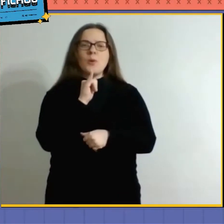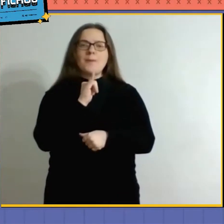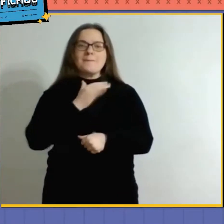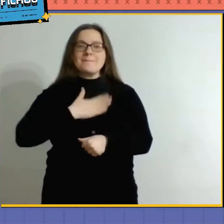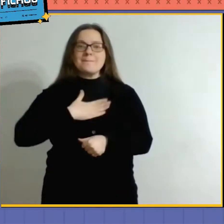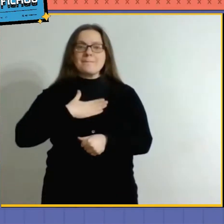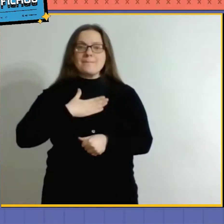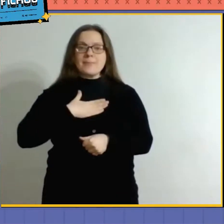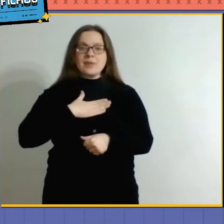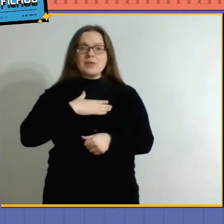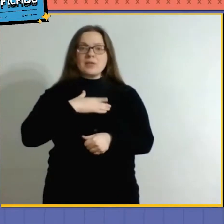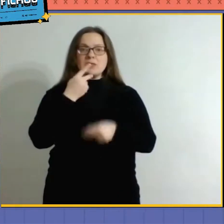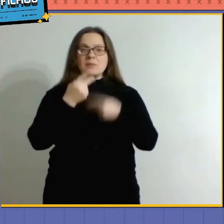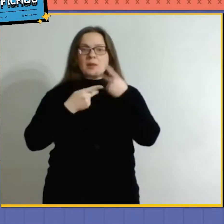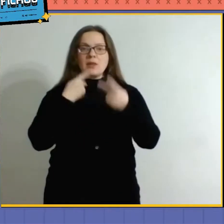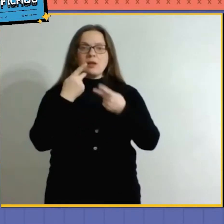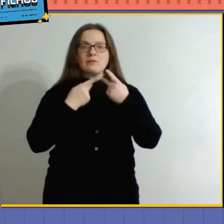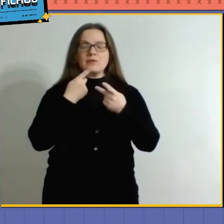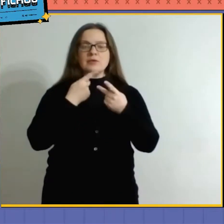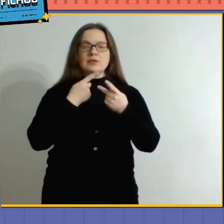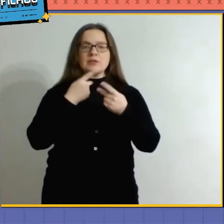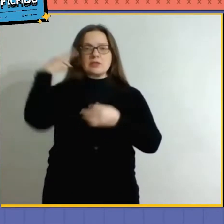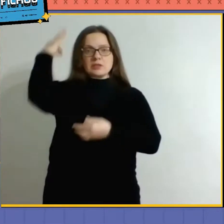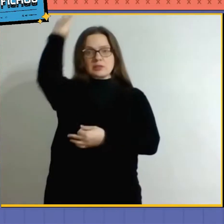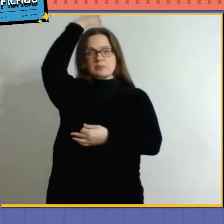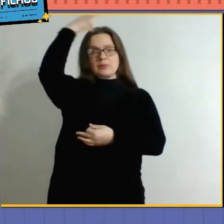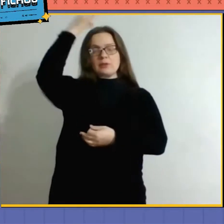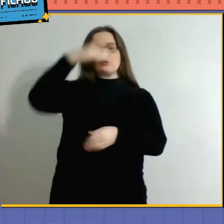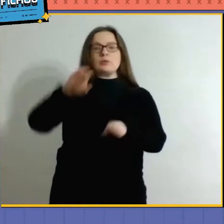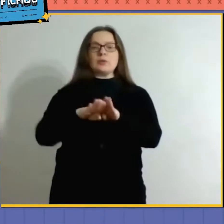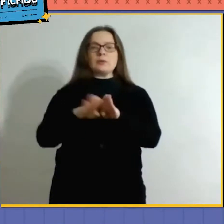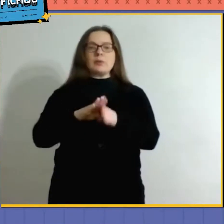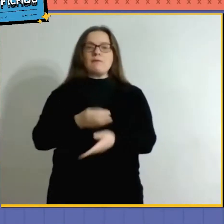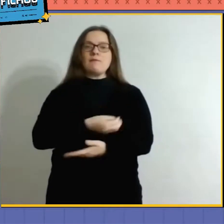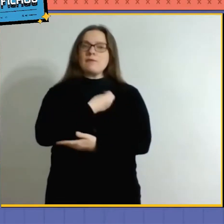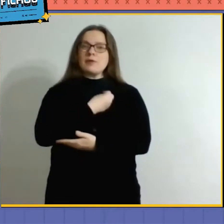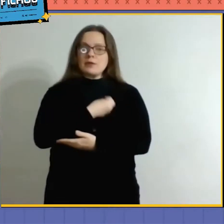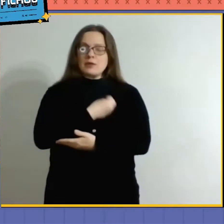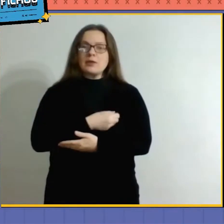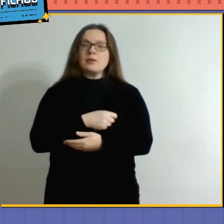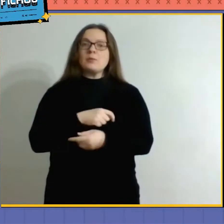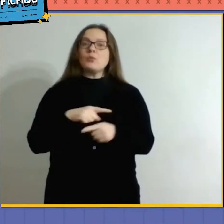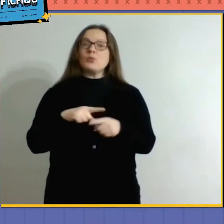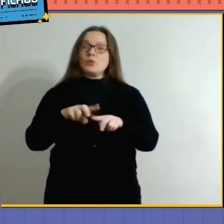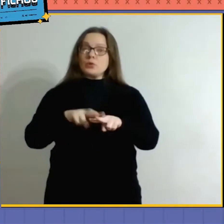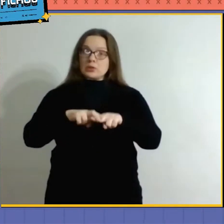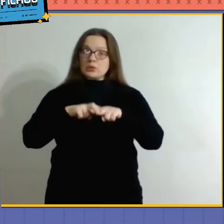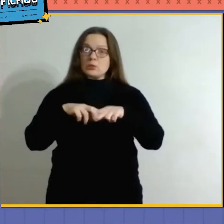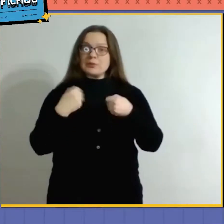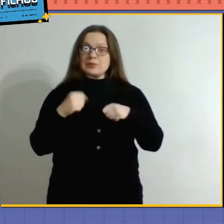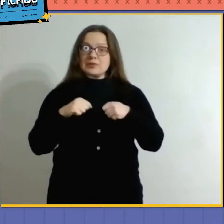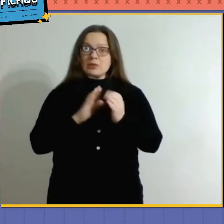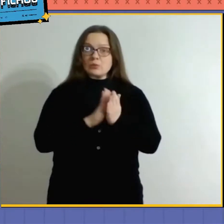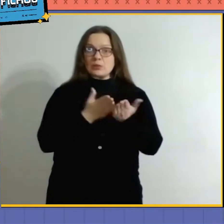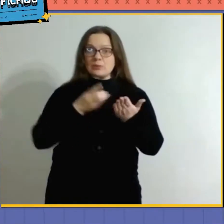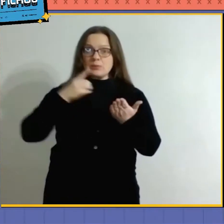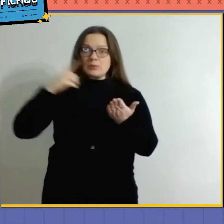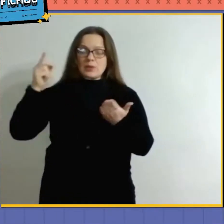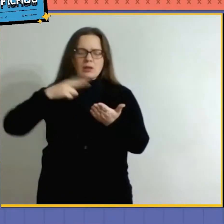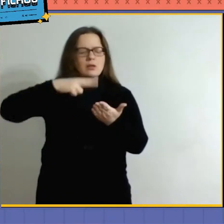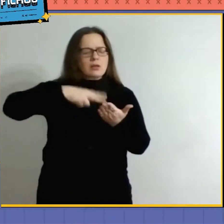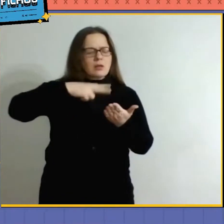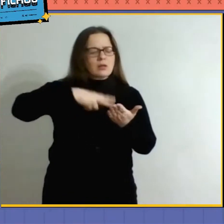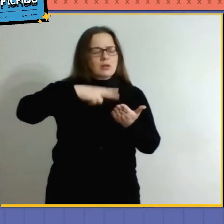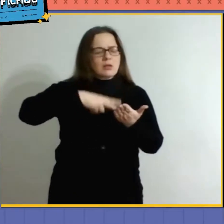com seu espírito você vai tirar a vida que está na palavra na verdade quando você vai para Bíblia eu tenho conversado com alguns